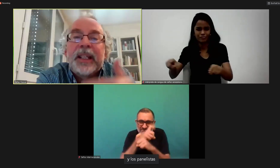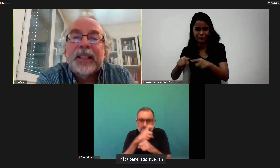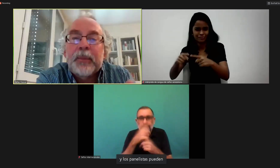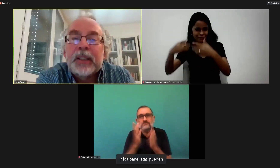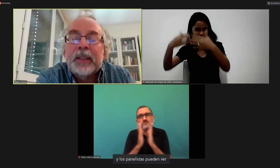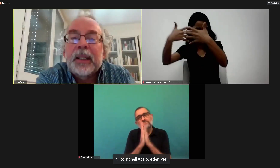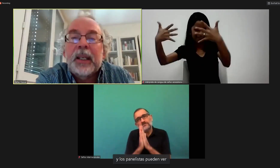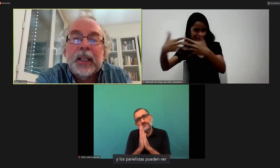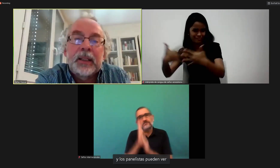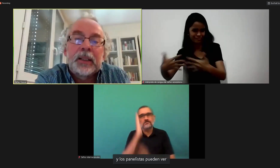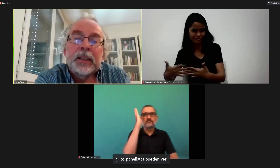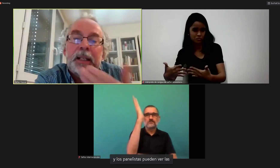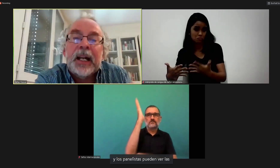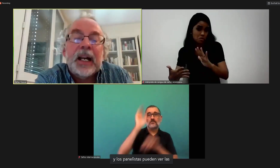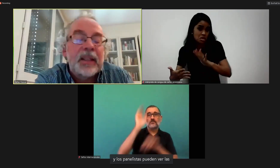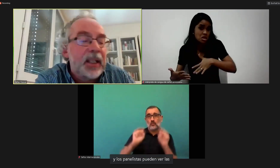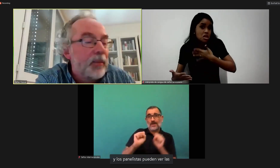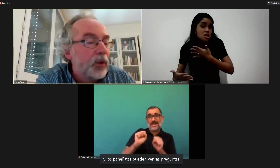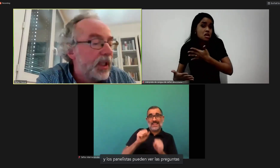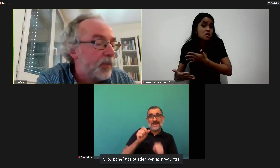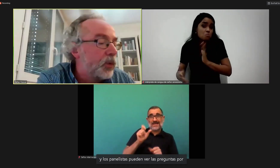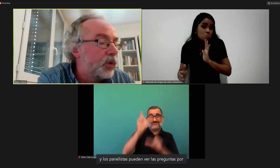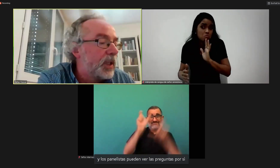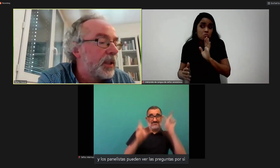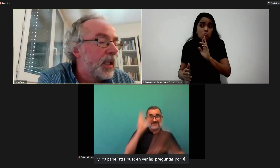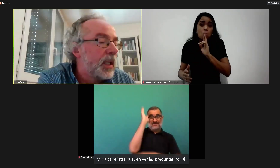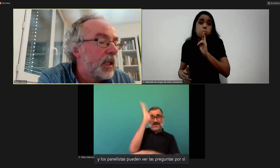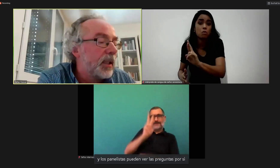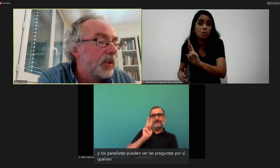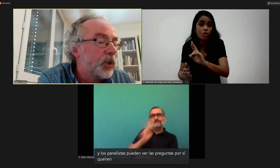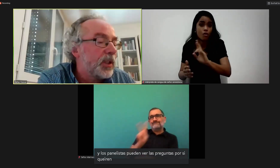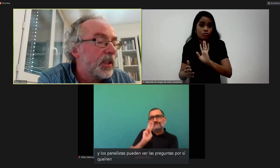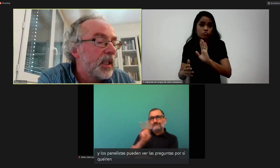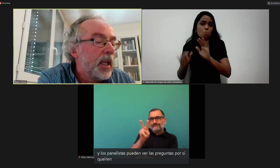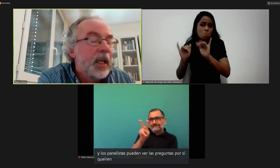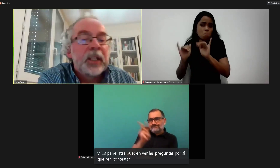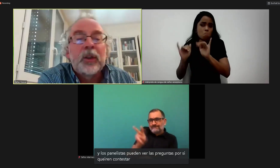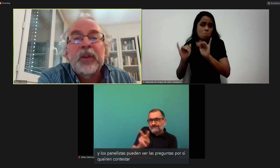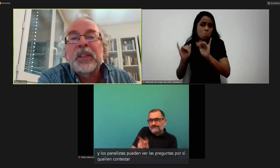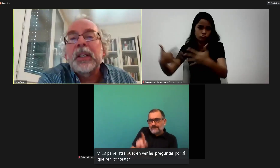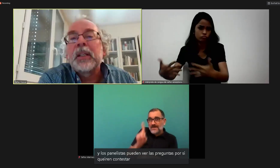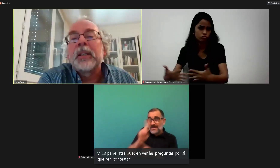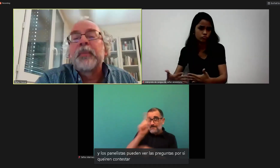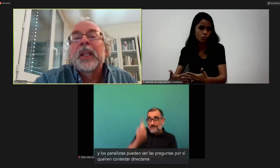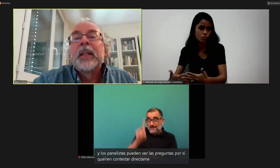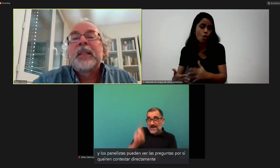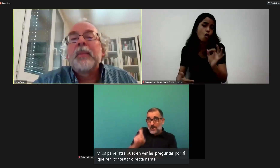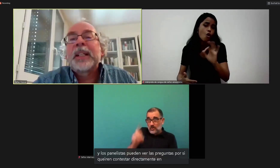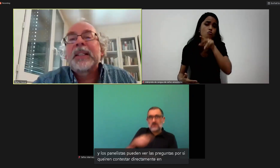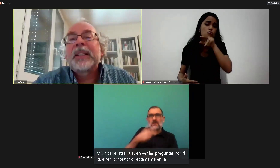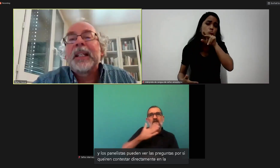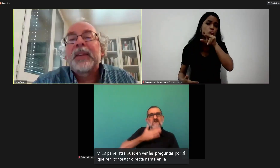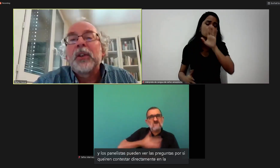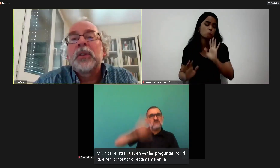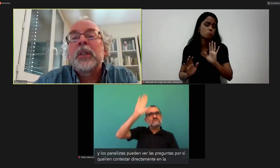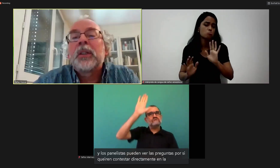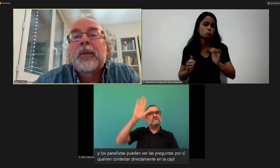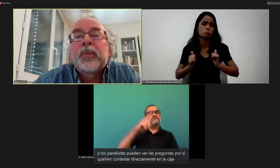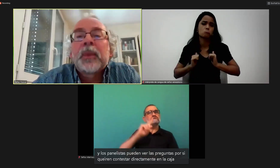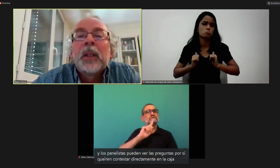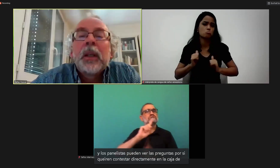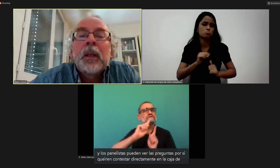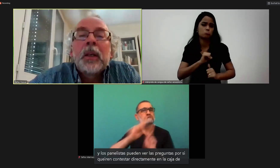algunas de ellas directamente en la caja, digamos, de las preguntas y respuestas. Entonces, sin más